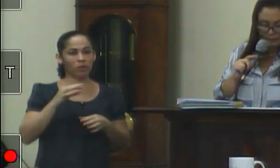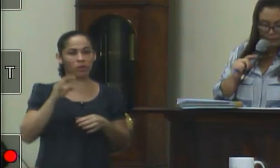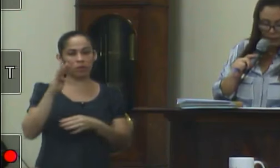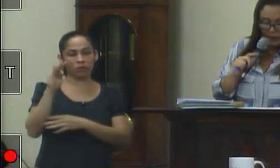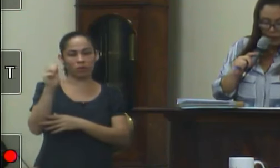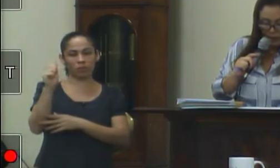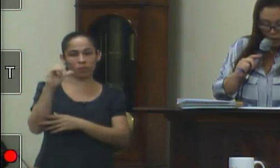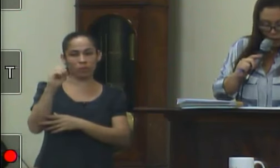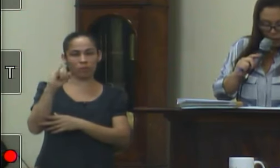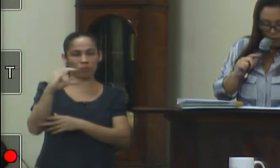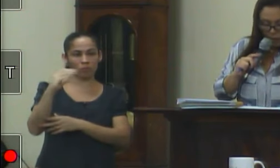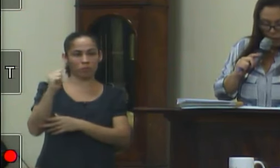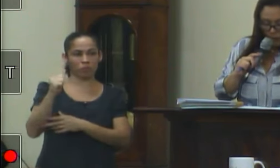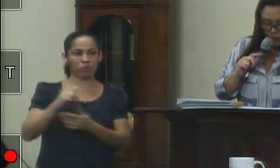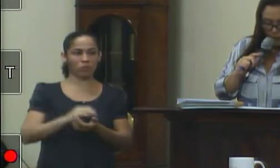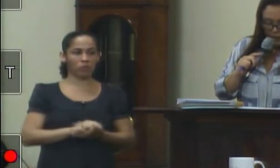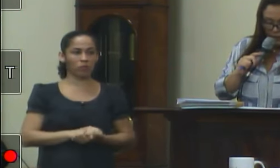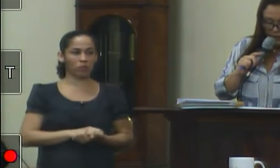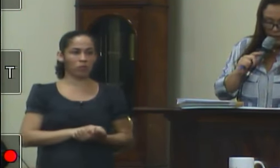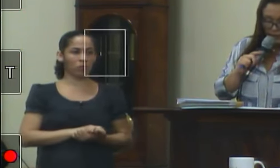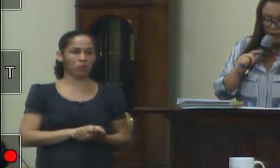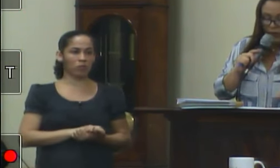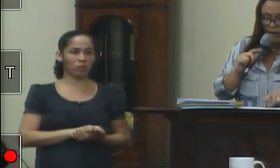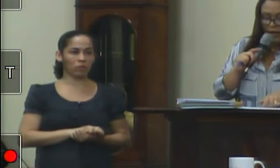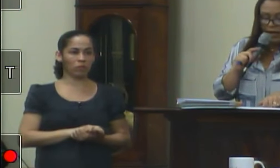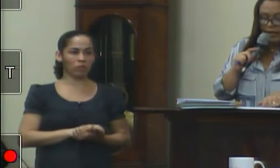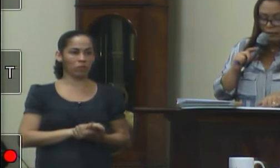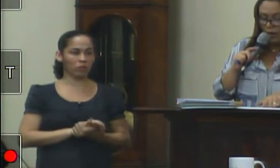especializada. Bom,